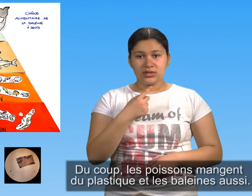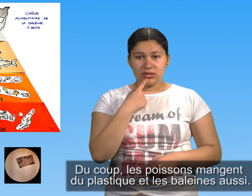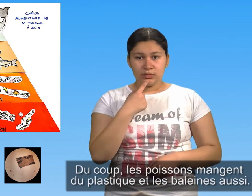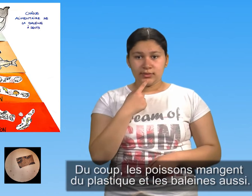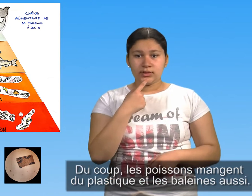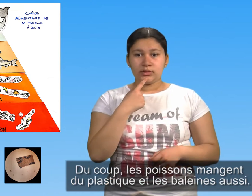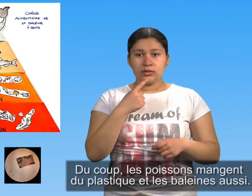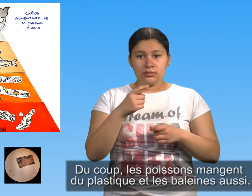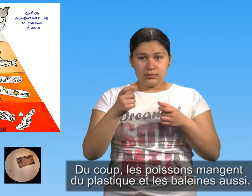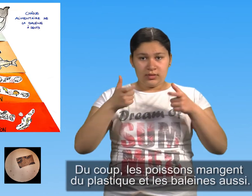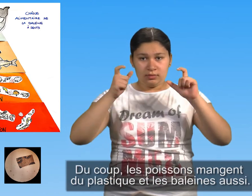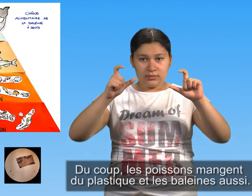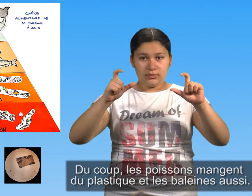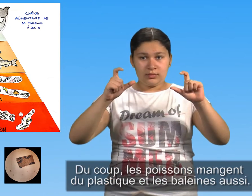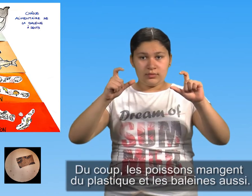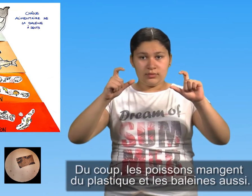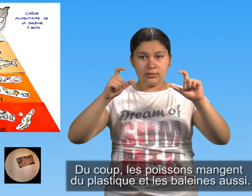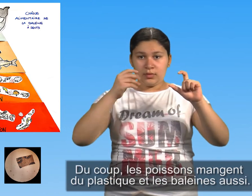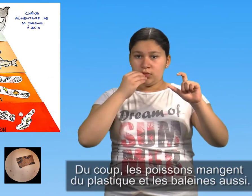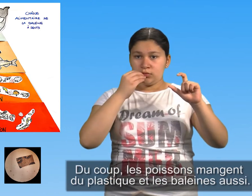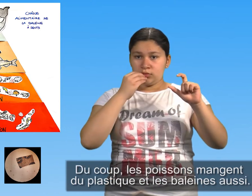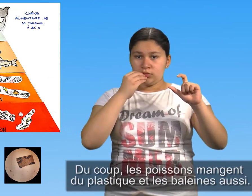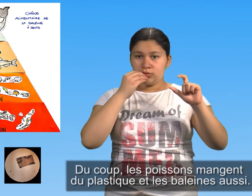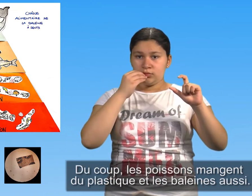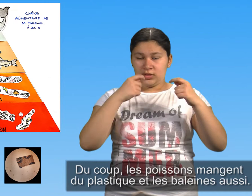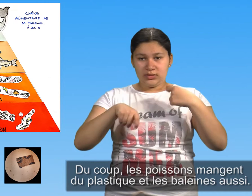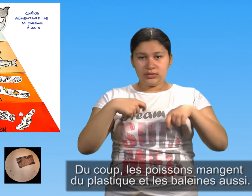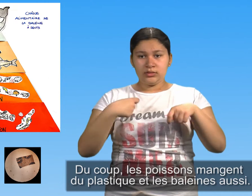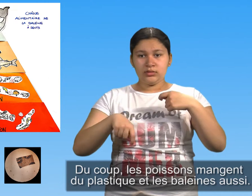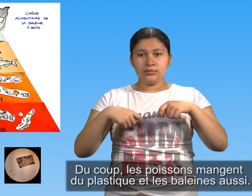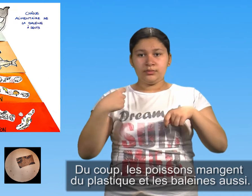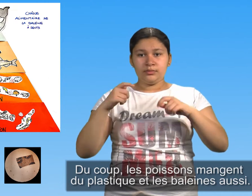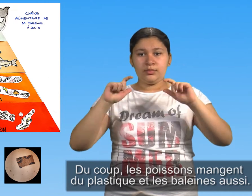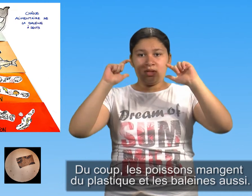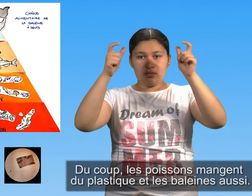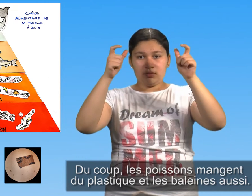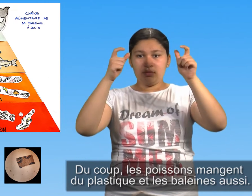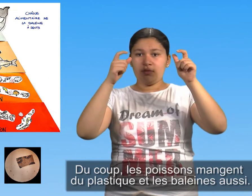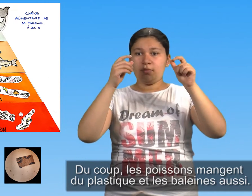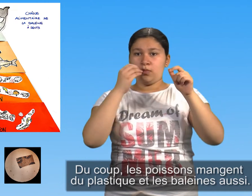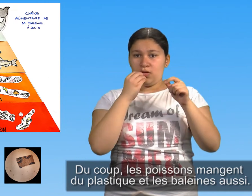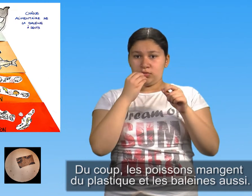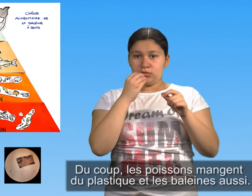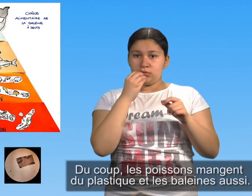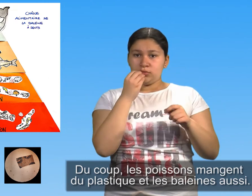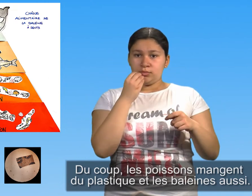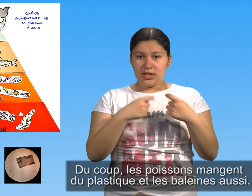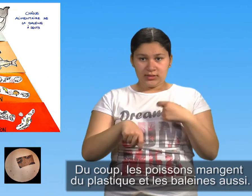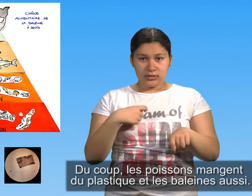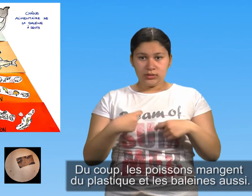Ça veut dire, le zooplancton mange du plastique. Les poissons mangent du